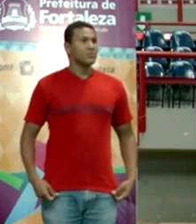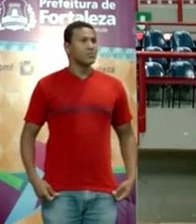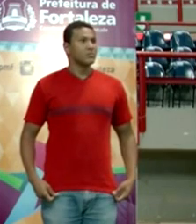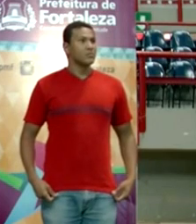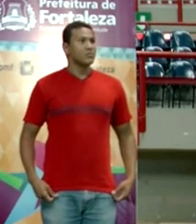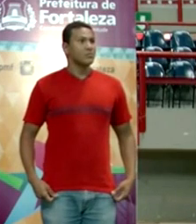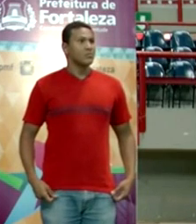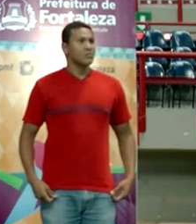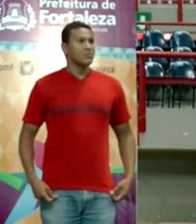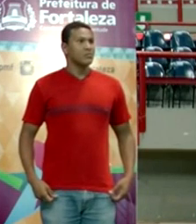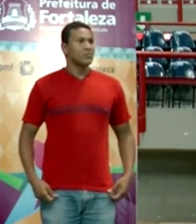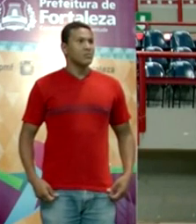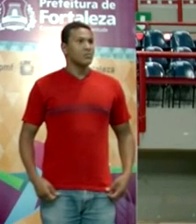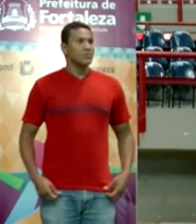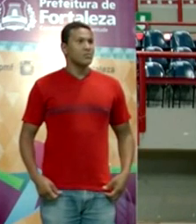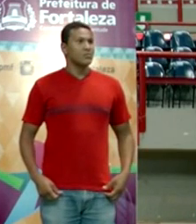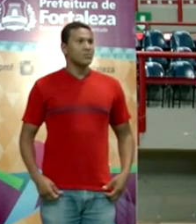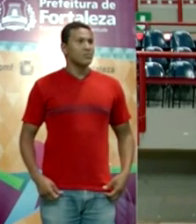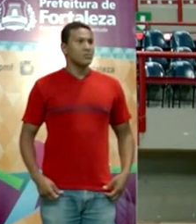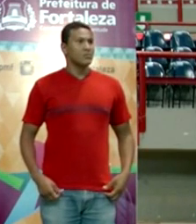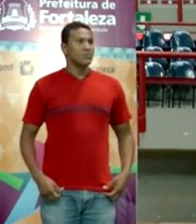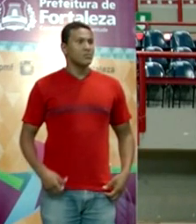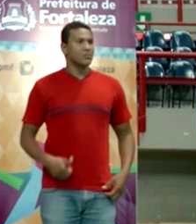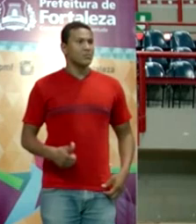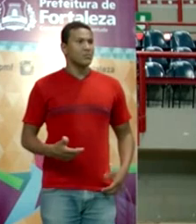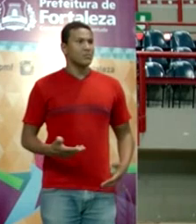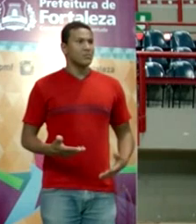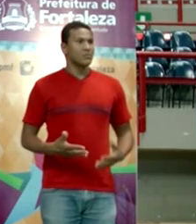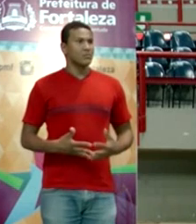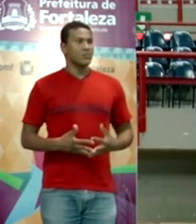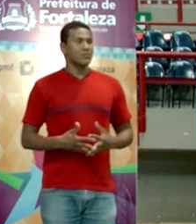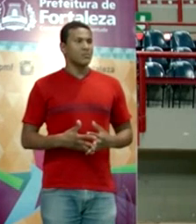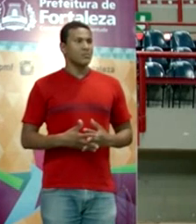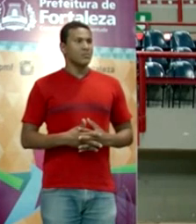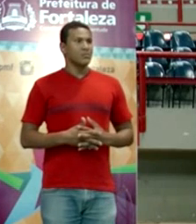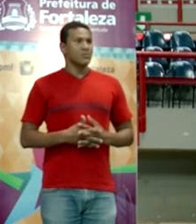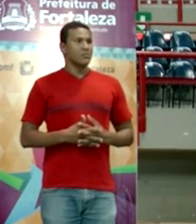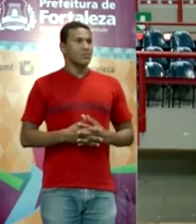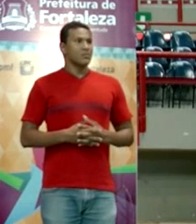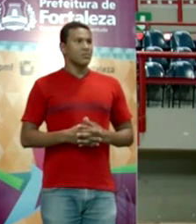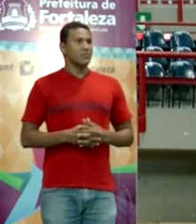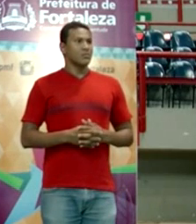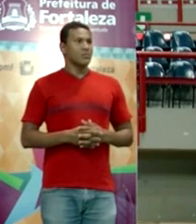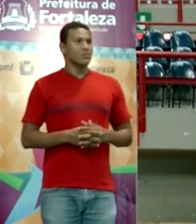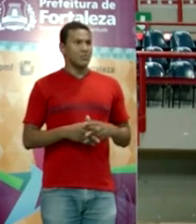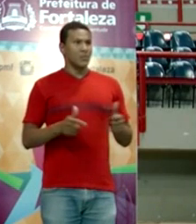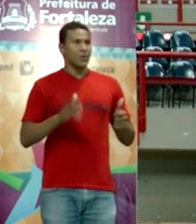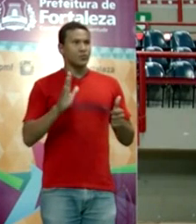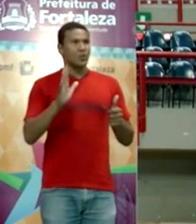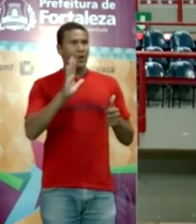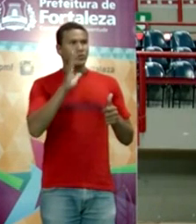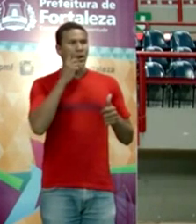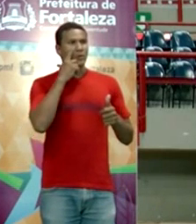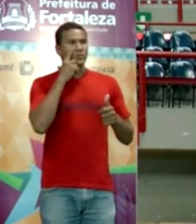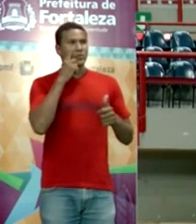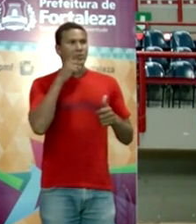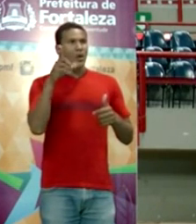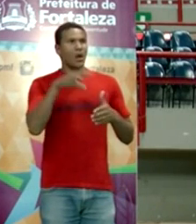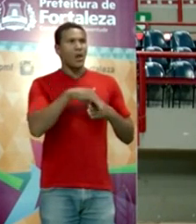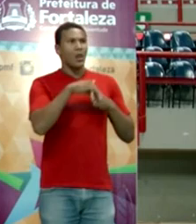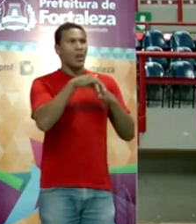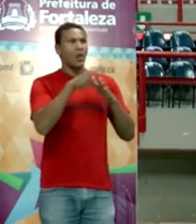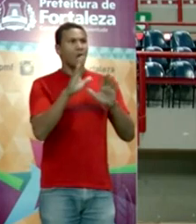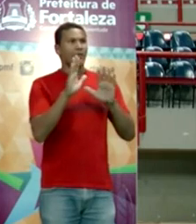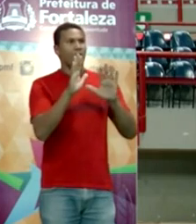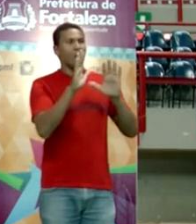Oi, você quer falar? Tá ok? Pronto. Ela está sendo encaminhada já para o socorro, viu? Tem uma ambulância